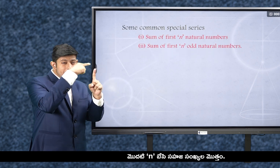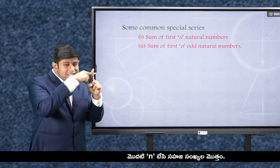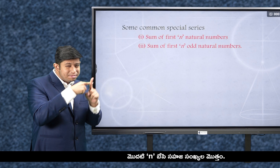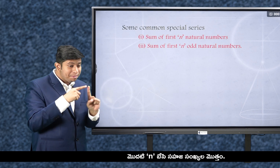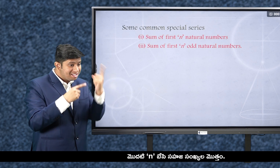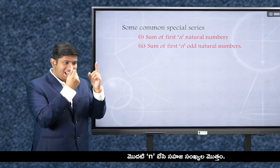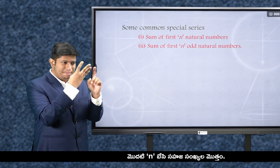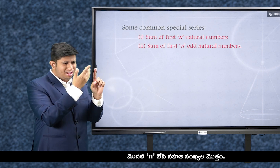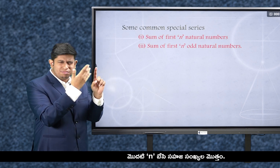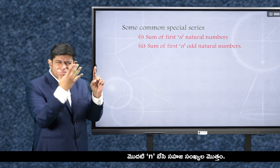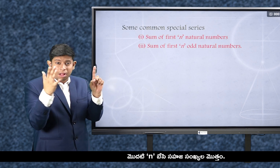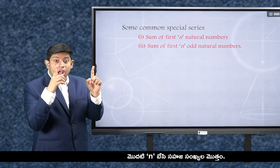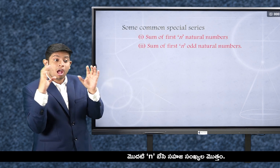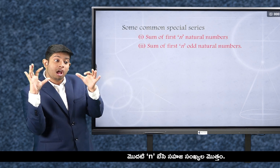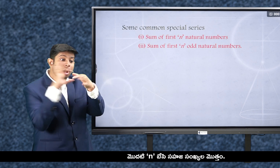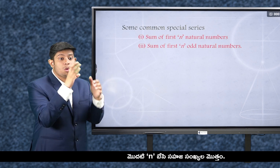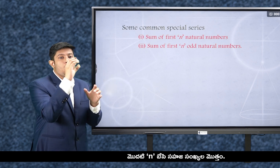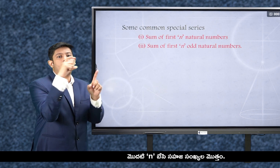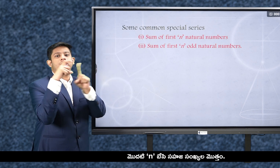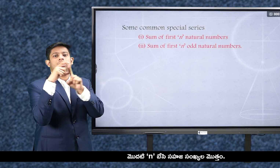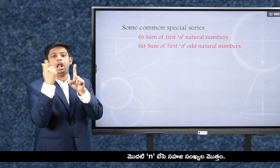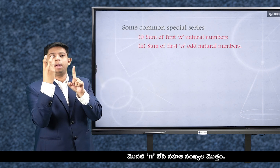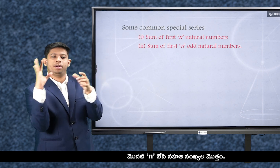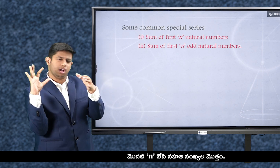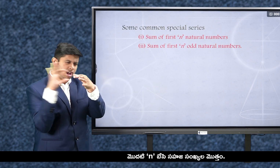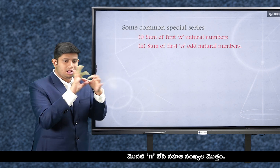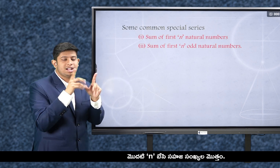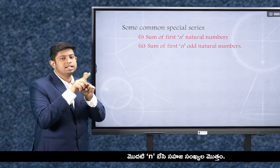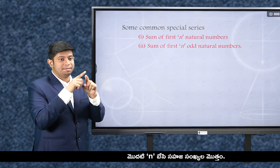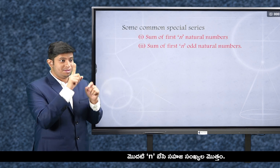2. మొదటి n బేసి సహజ సంఖ్యల మొత్తం.